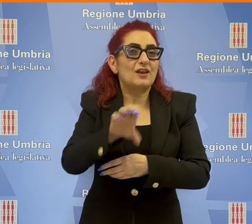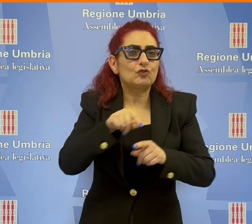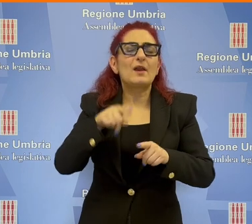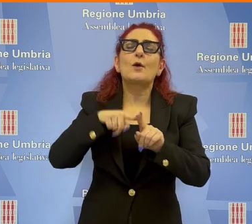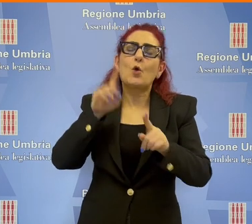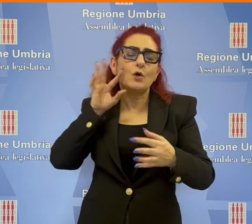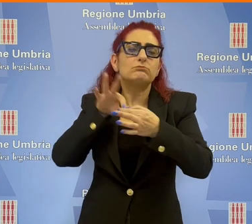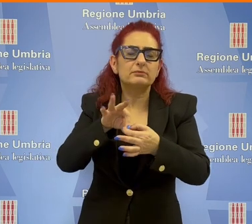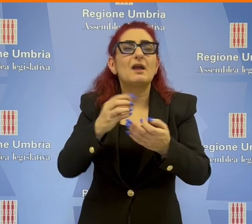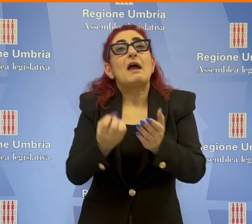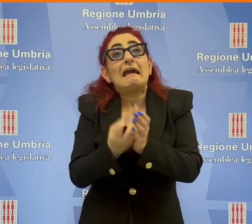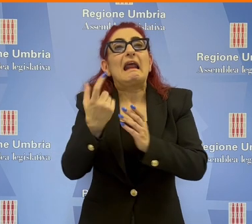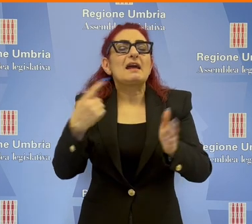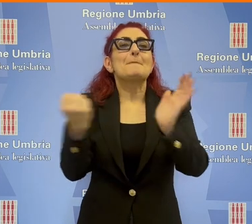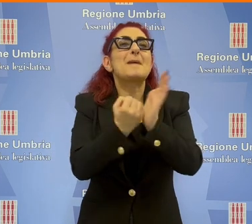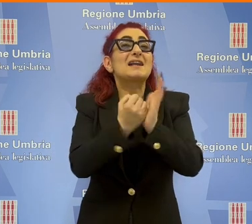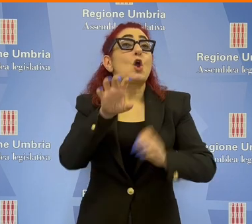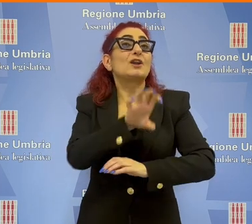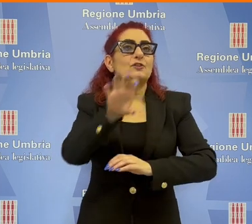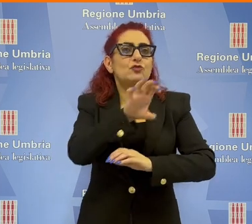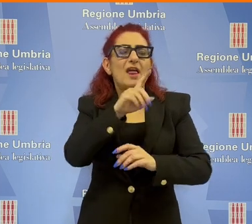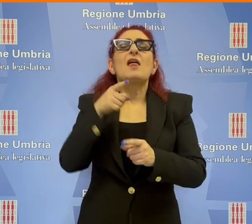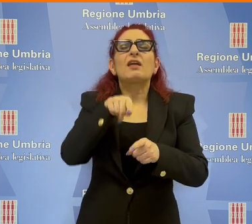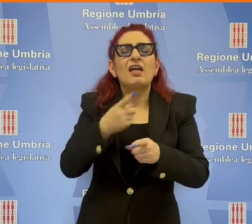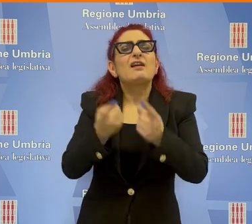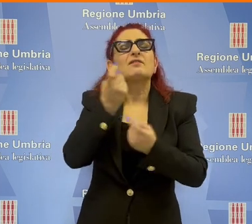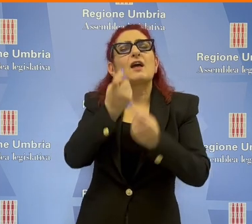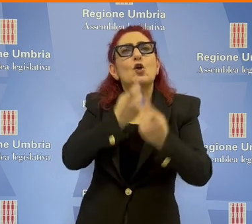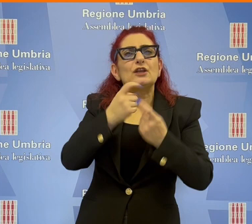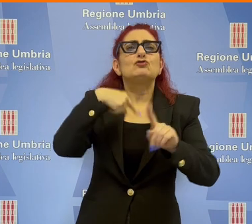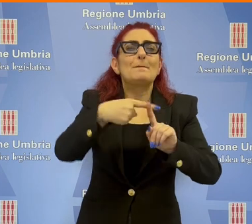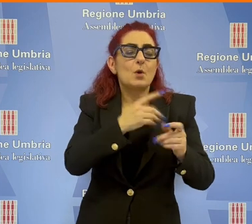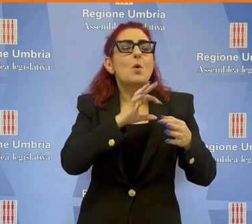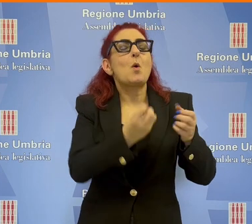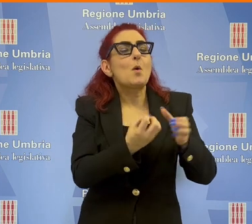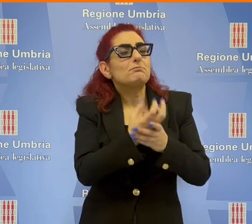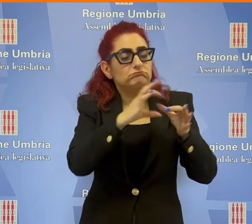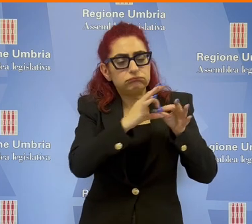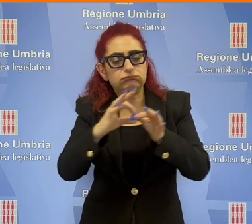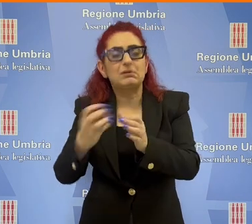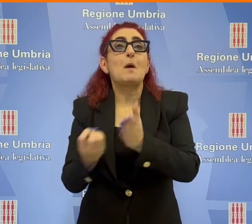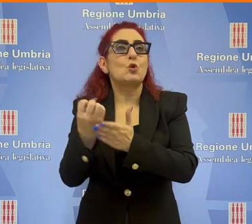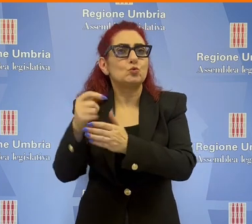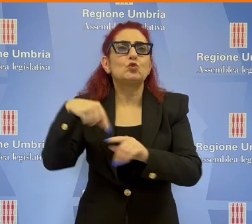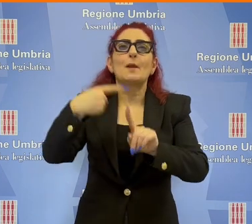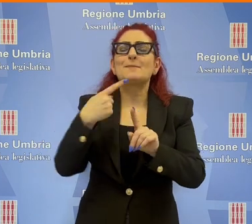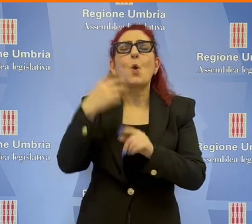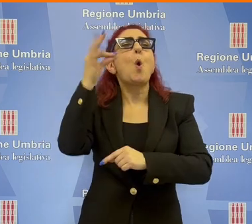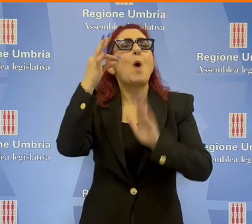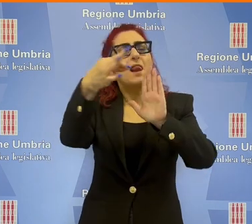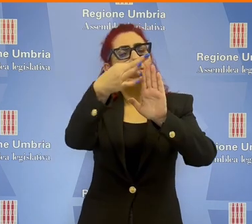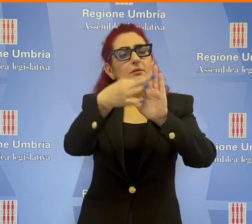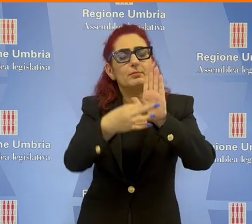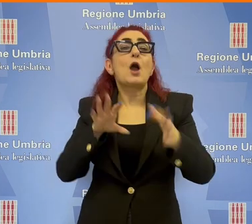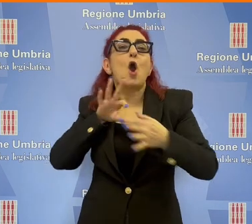marchio regionale che ne identifichi l'origine, la sua tracciabilità nel processo produttivo e le sue caratteristiche qualitative legate al territorio di